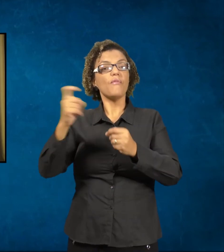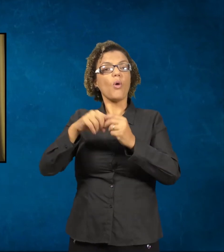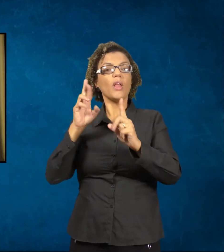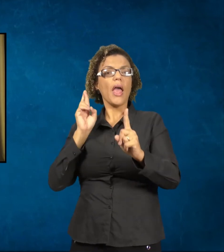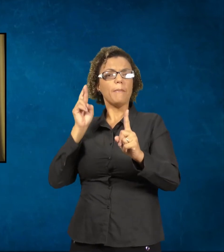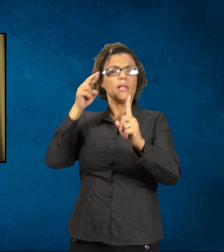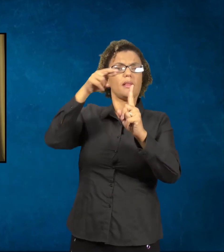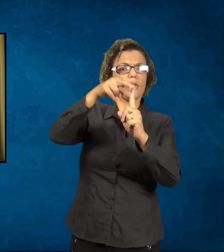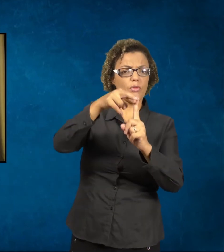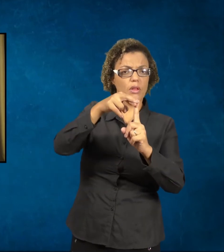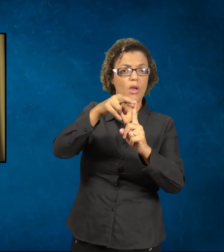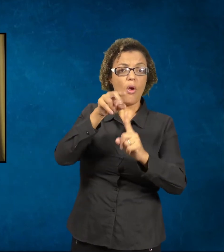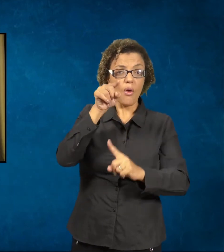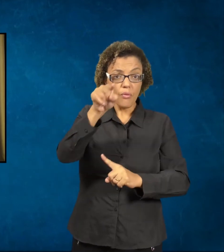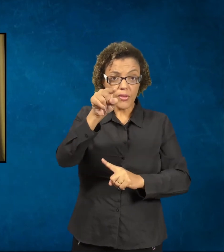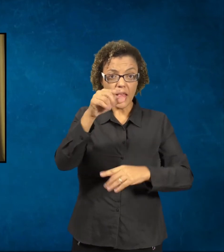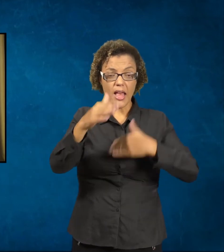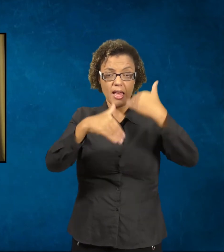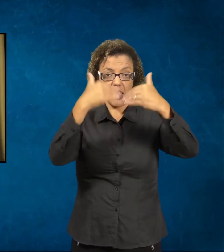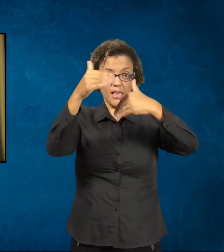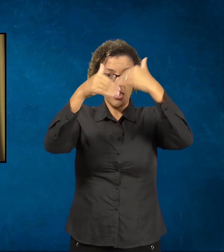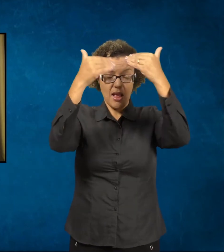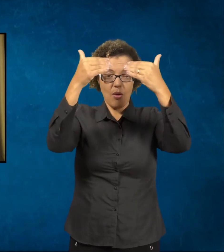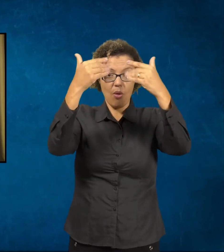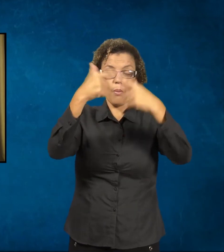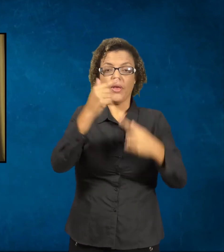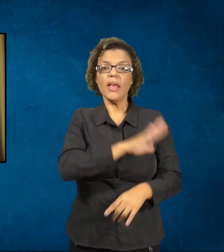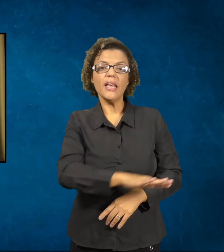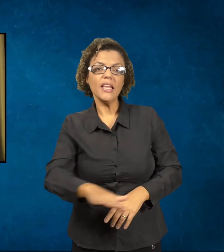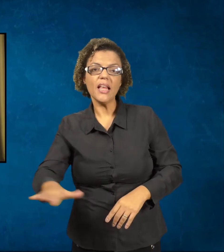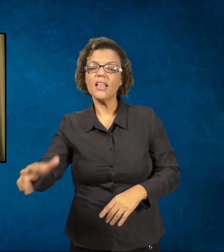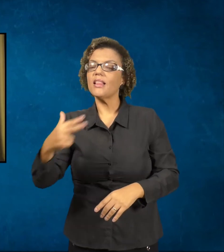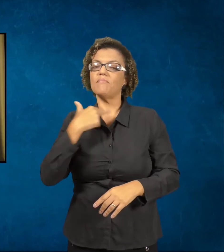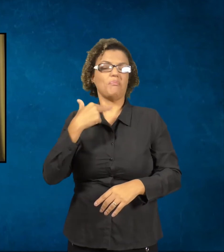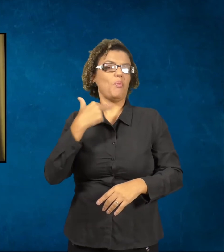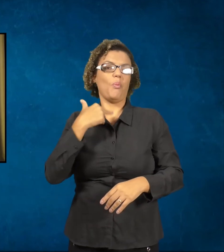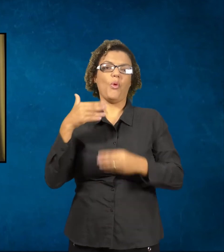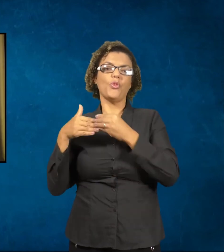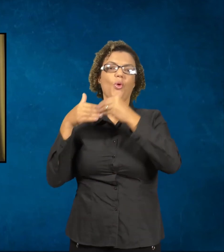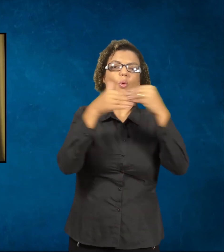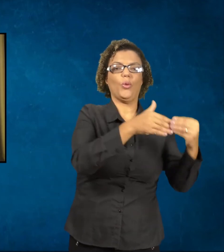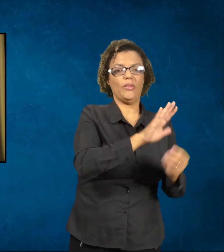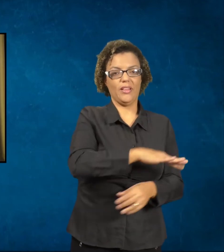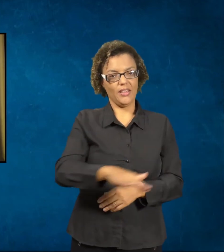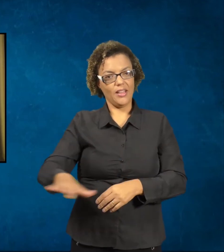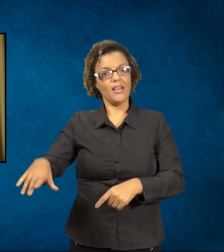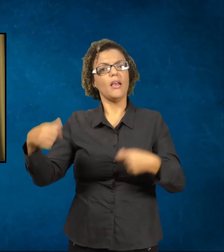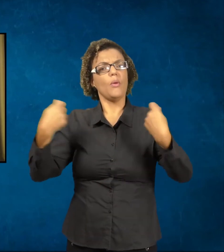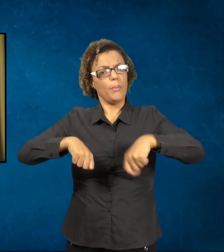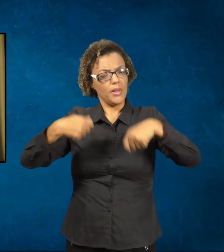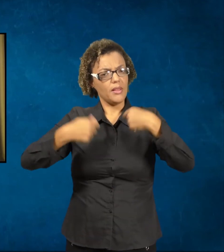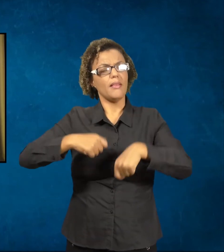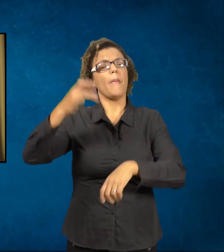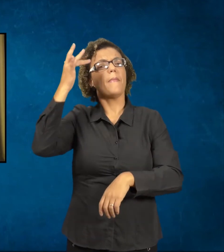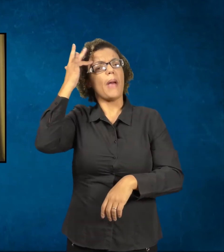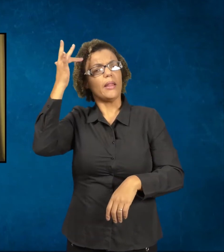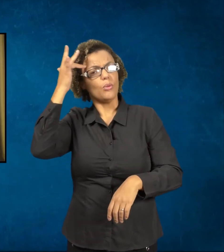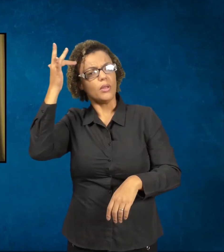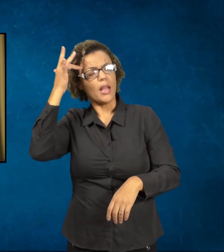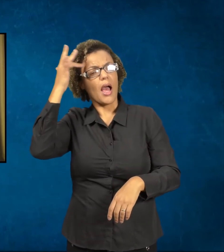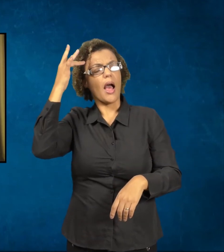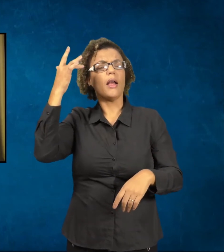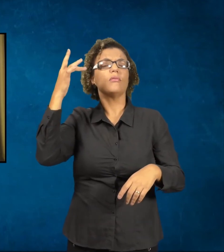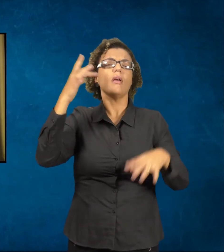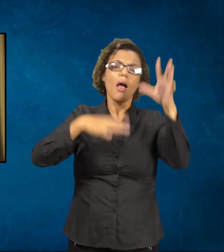cresceu? Porque crianças não podem conduzir crianças, não têm habilidade para isso. Nós temos que aprender a amadurecer, como